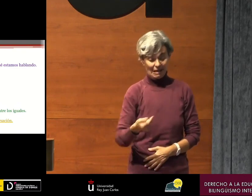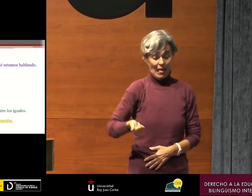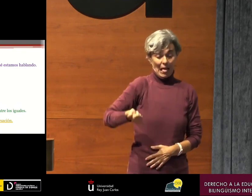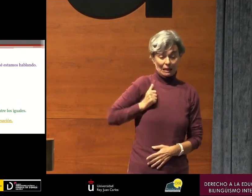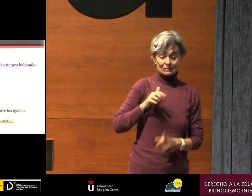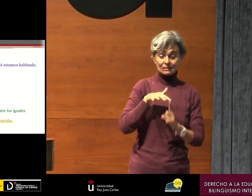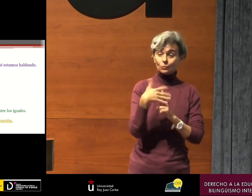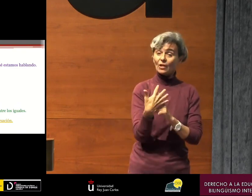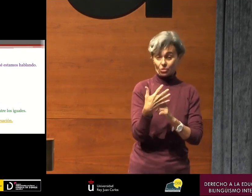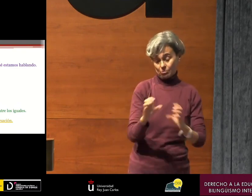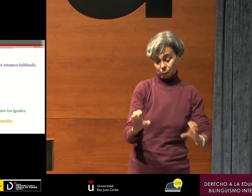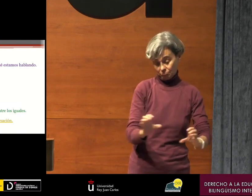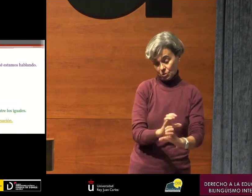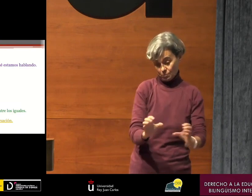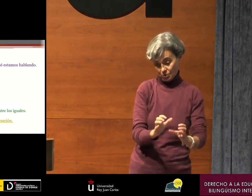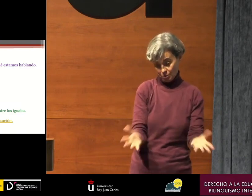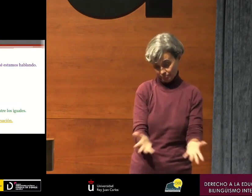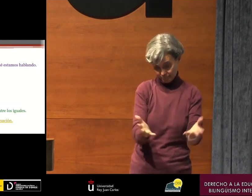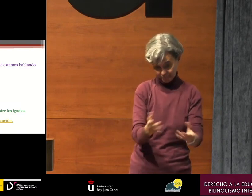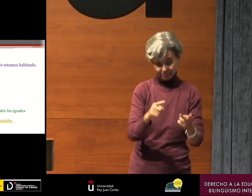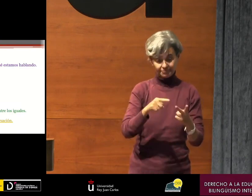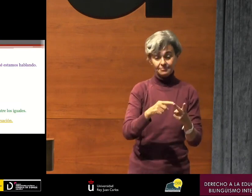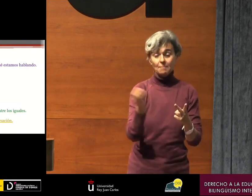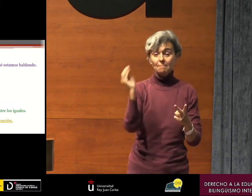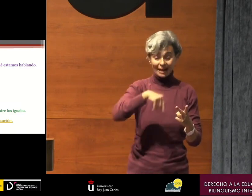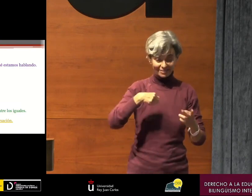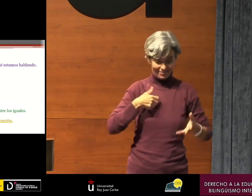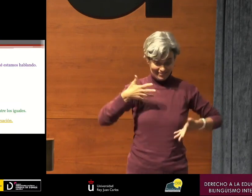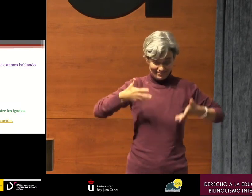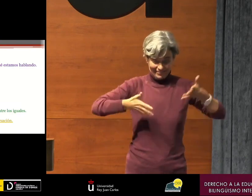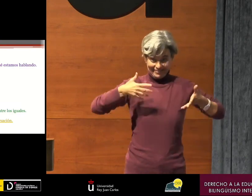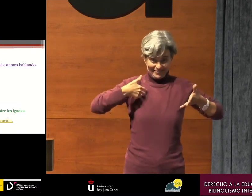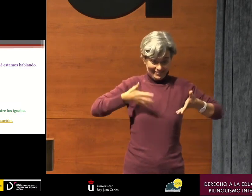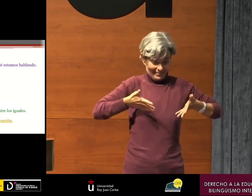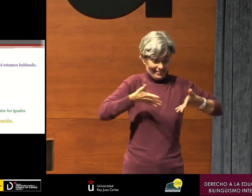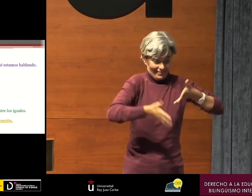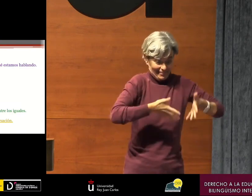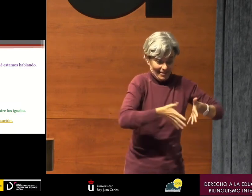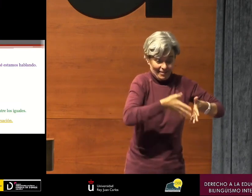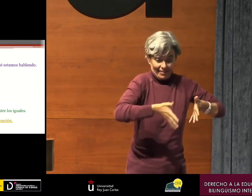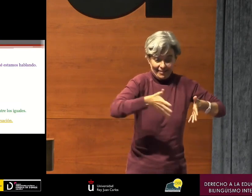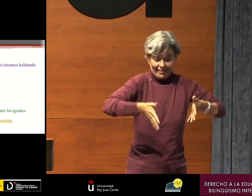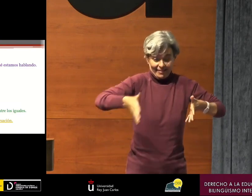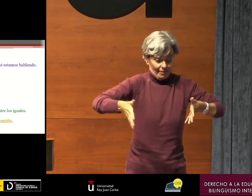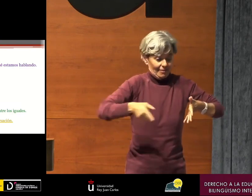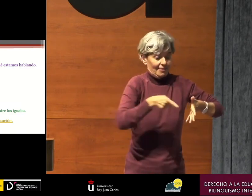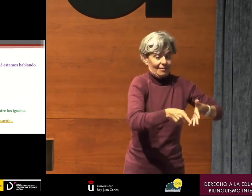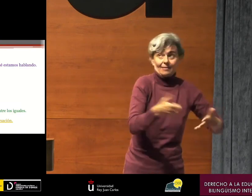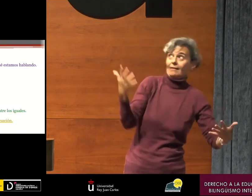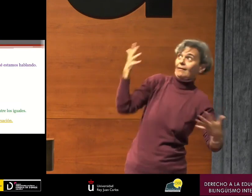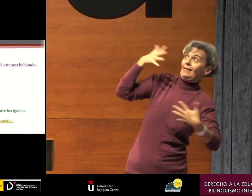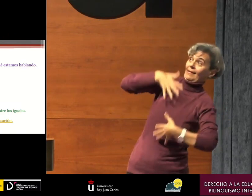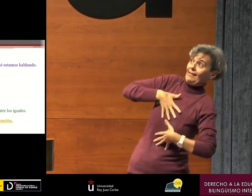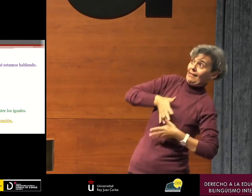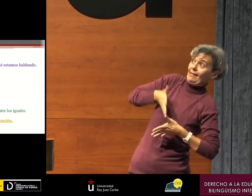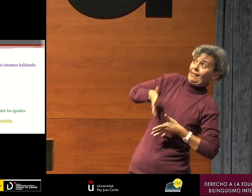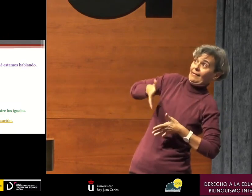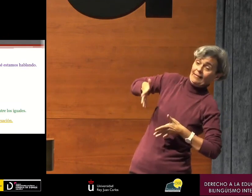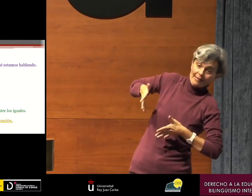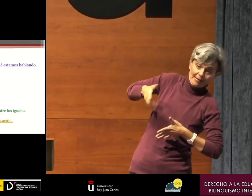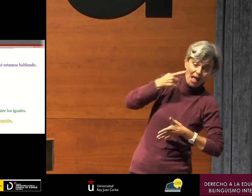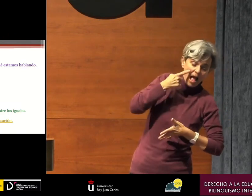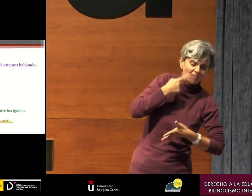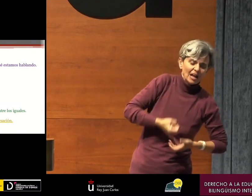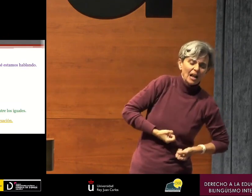conversación entre el alumnado. Aprovecho la situación comunicativa que se está dando para trabajar la conversación, al mismo